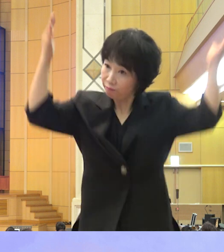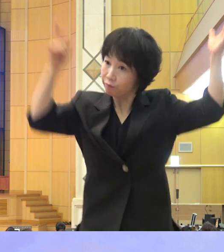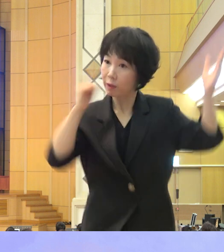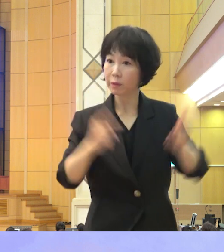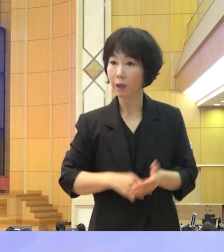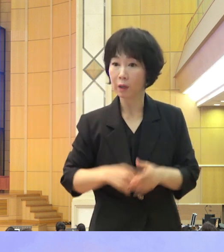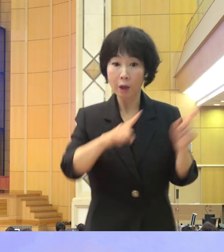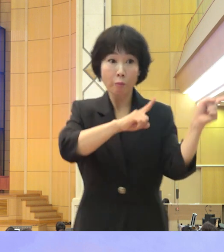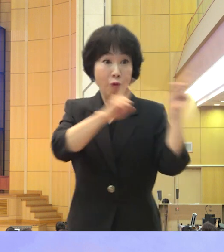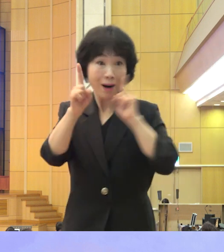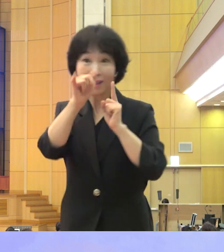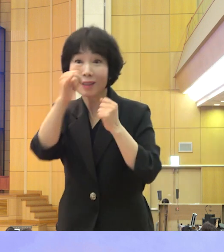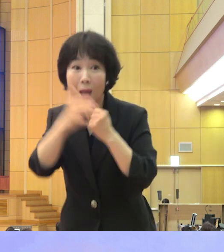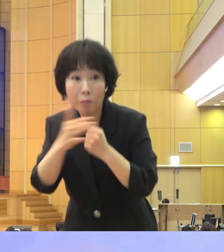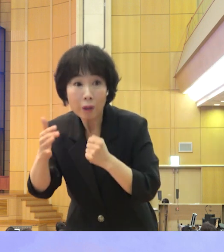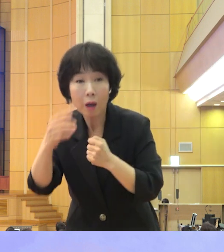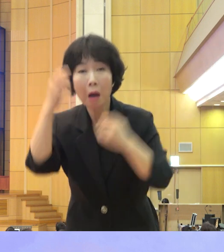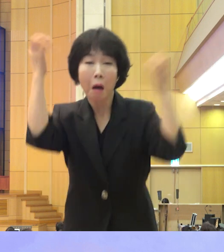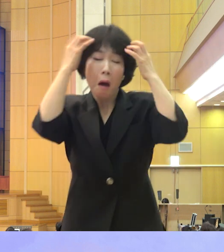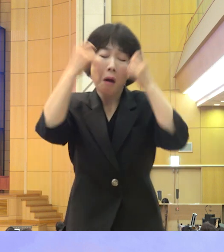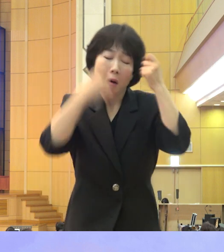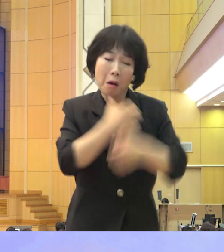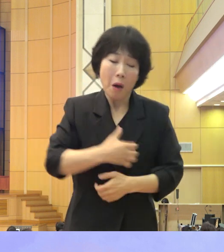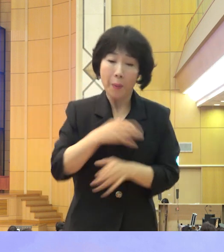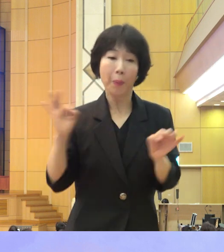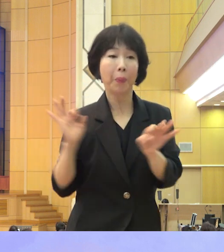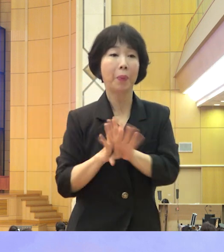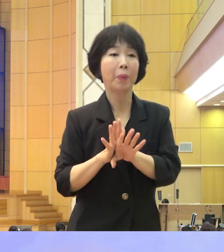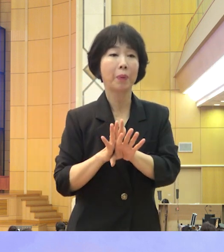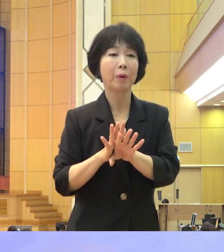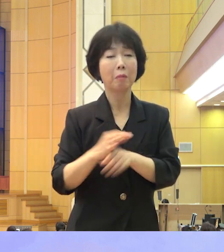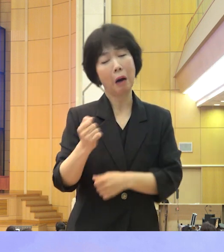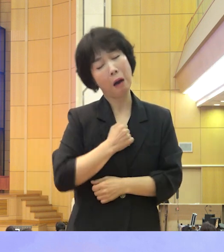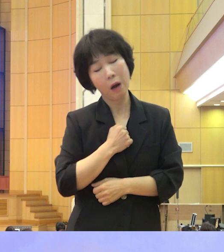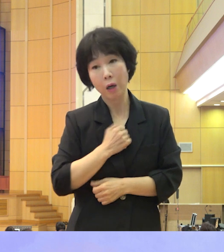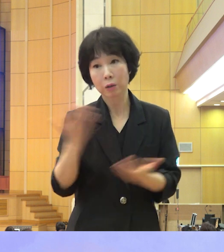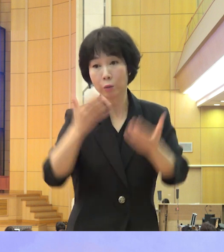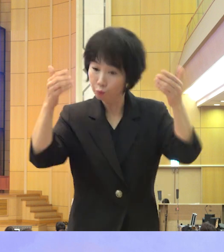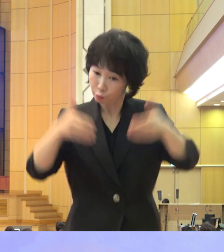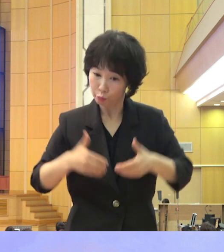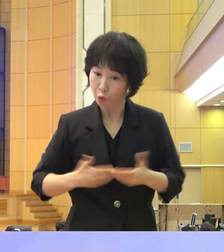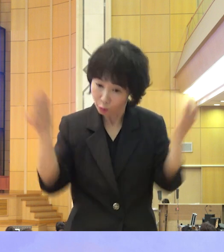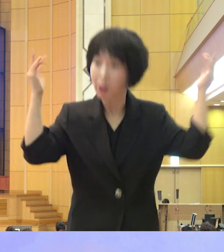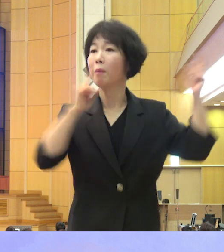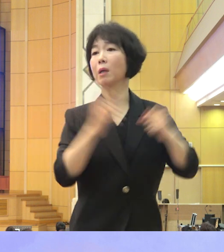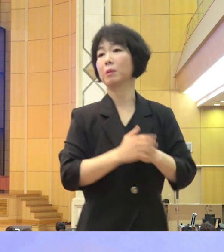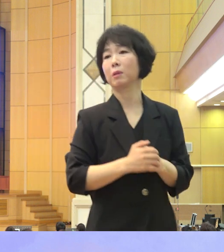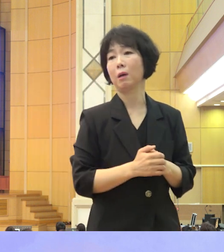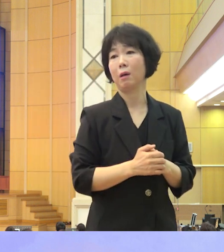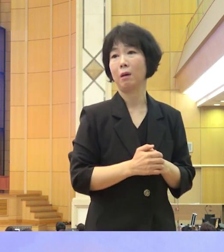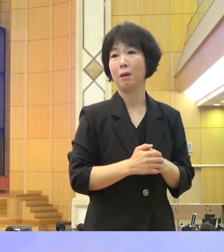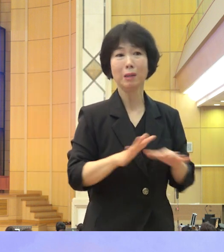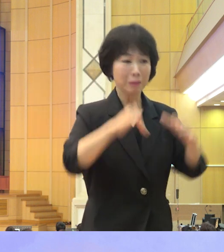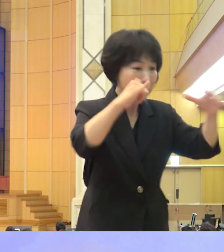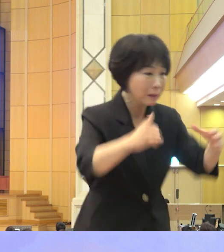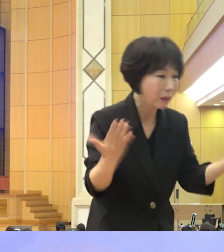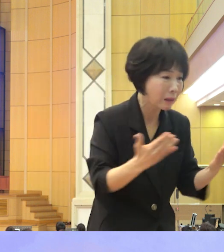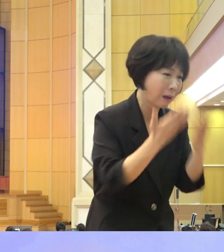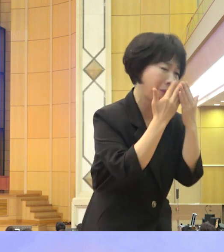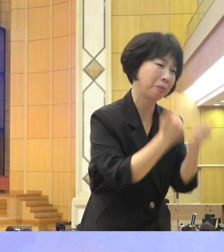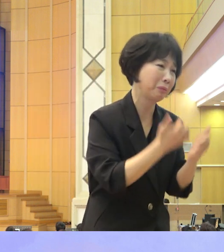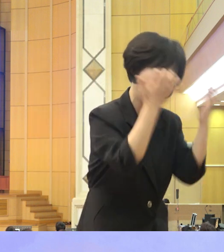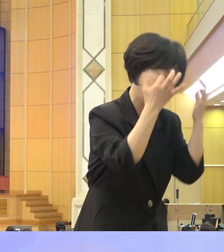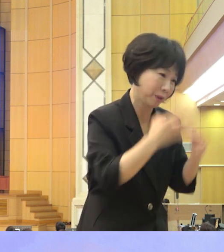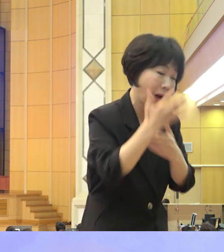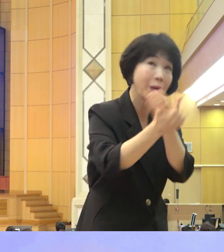병들거나 고통당하지 않고 슬프지 않고 눈물 흘리는 이 세상이 아니라 영생을